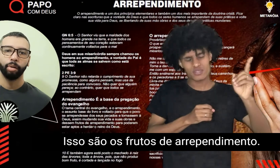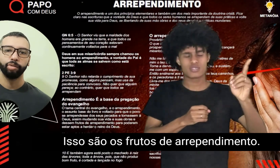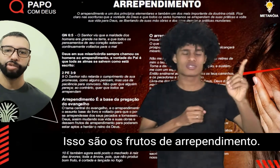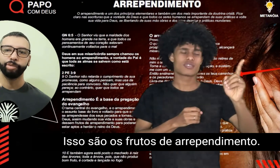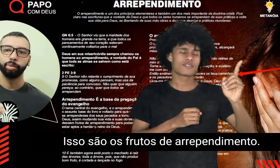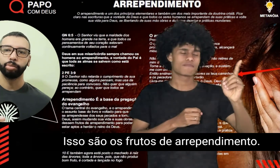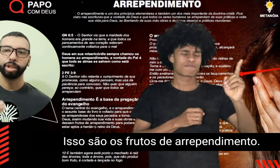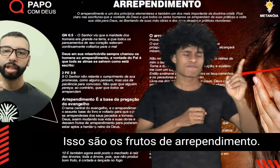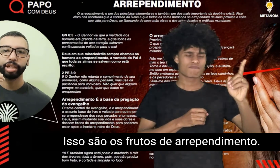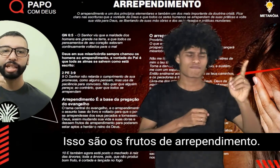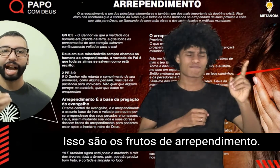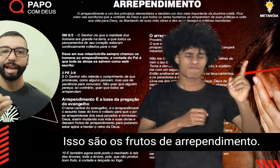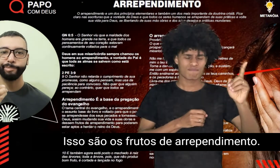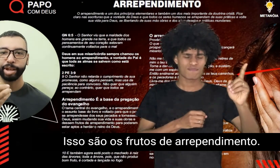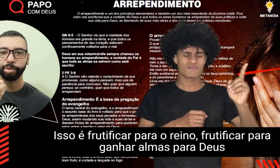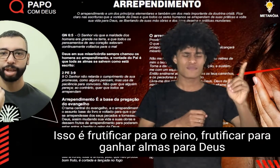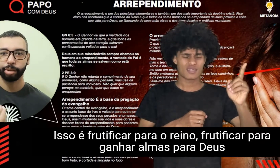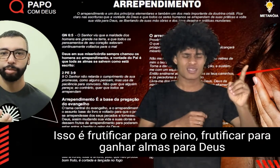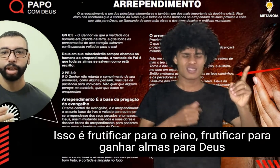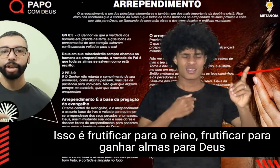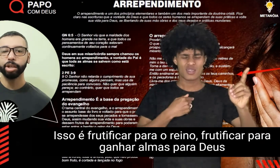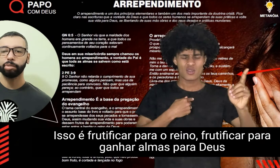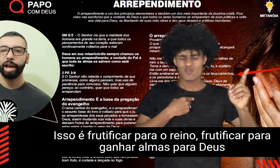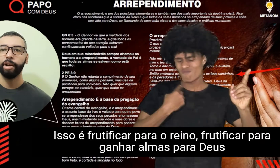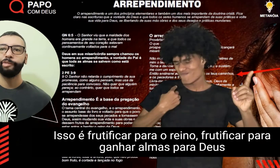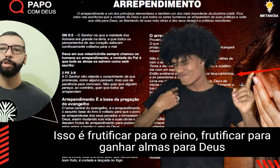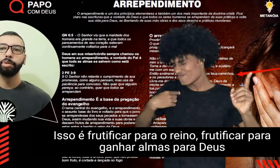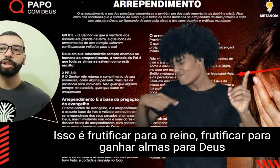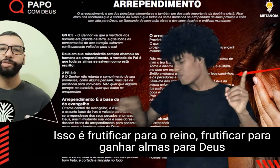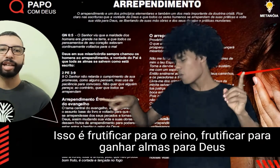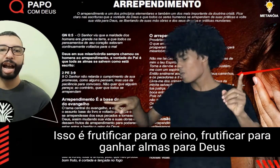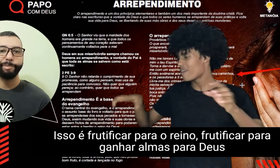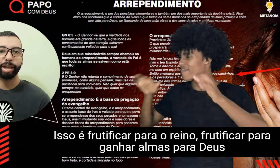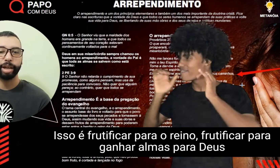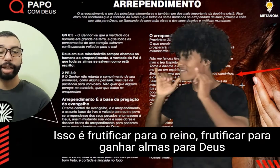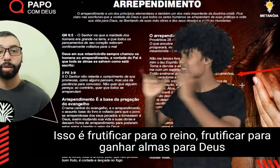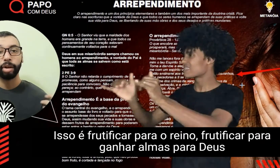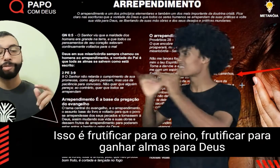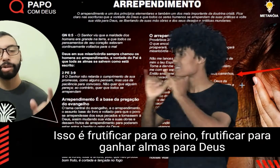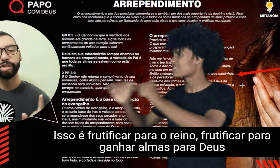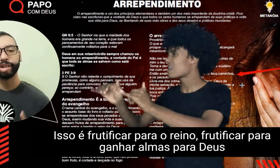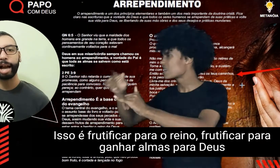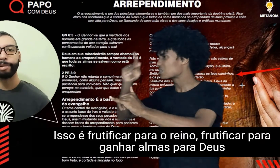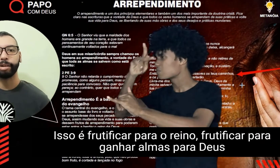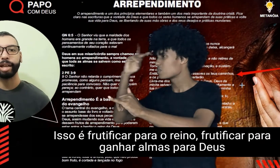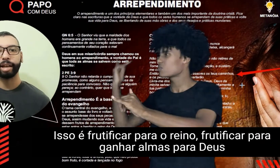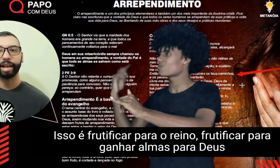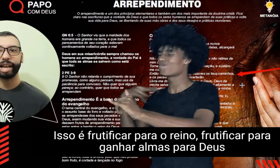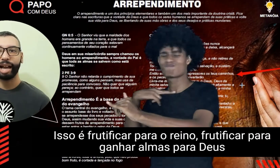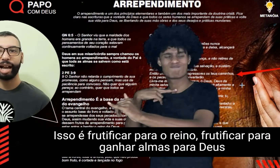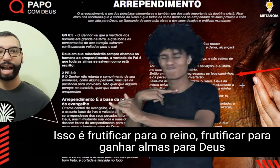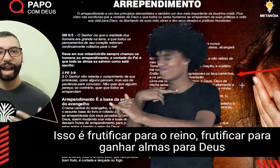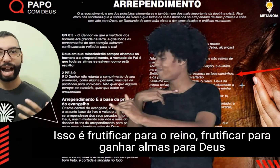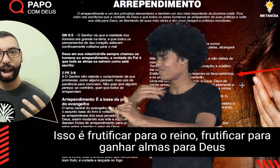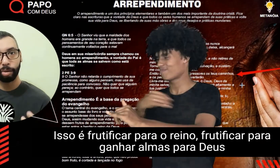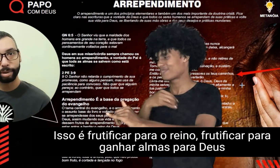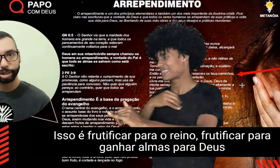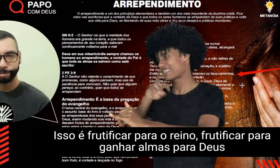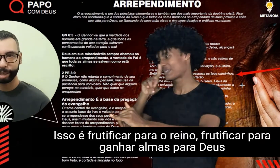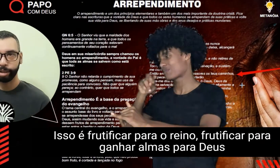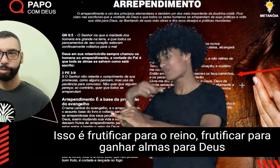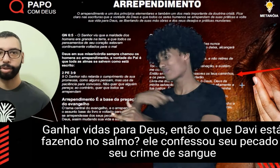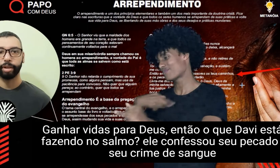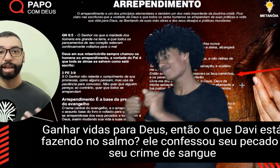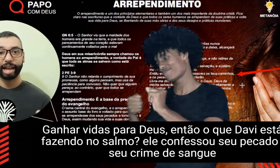são os frutos de arrependimento. Isso é frutificar para o reino. Frutificar para o reino é ganhar